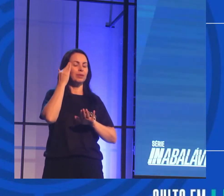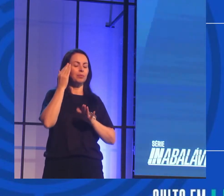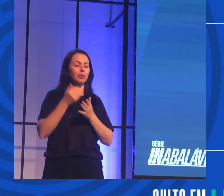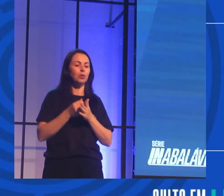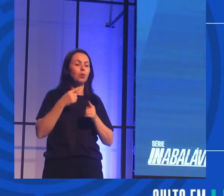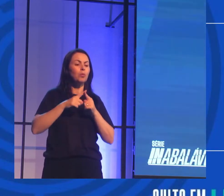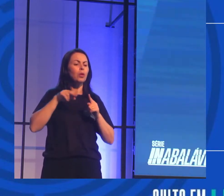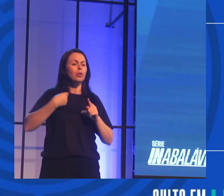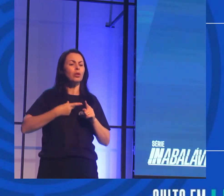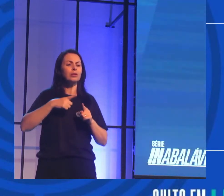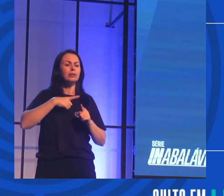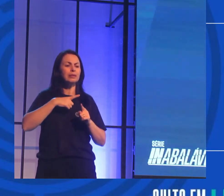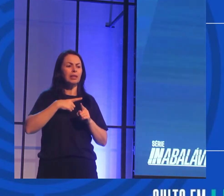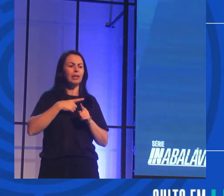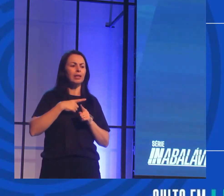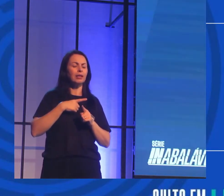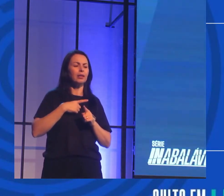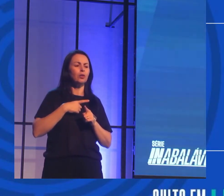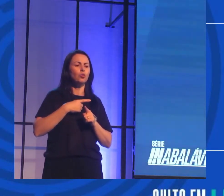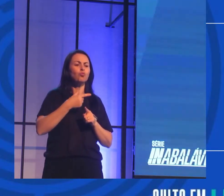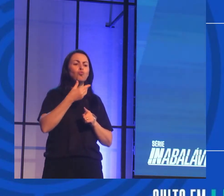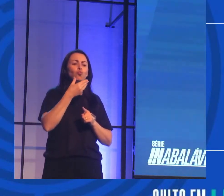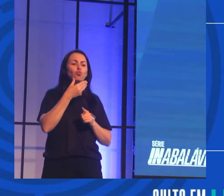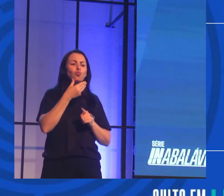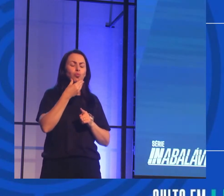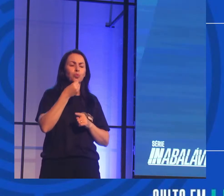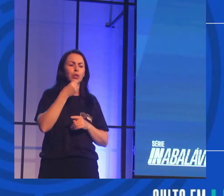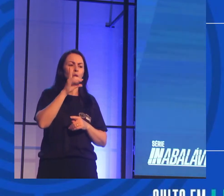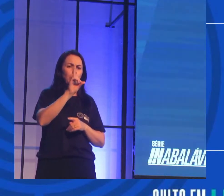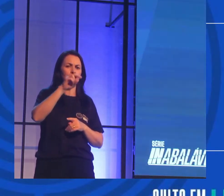Começamos com Daniel com 15 anos de idade, um jovem.